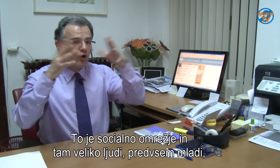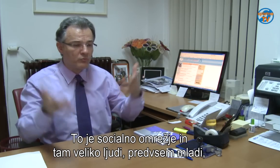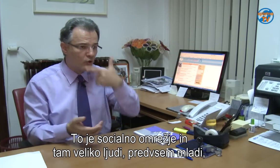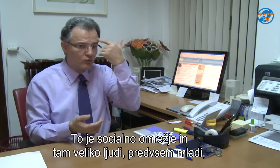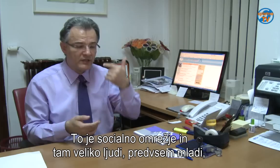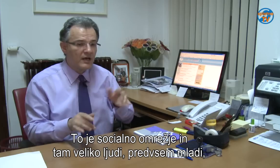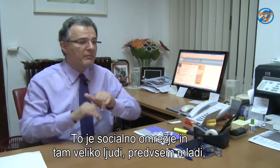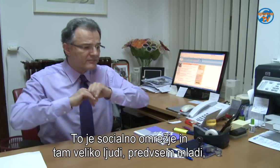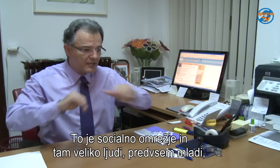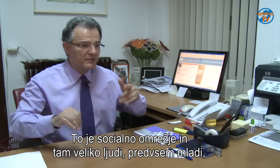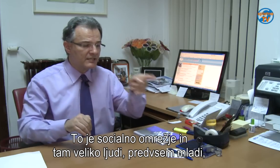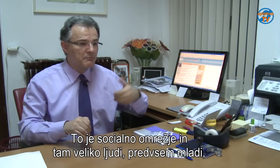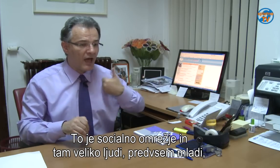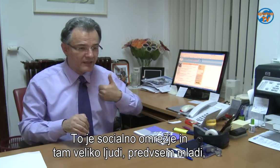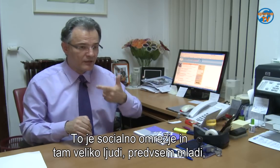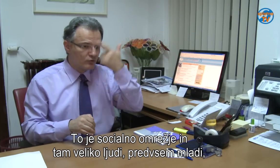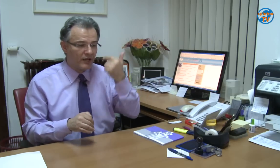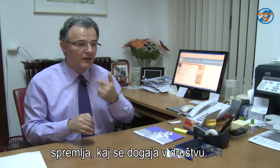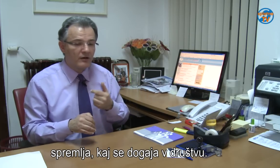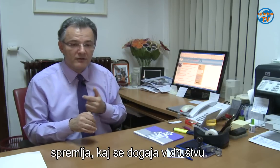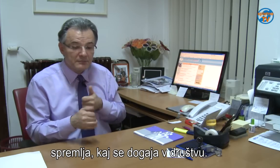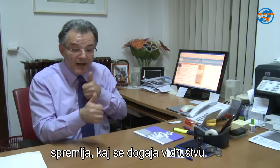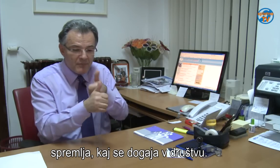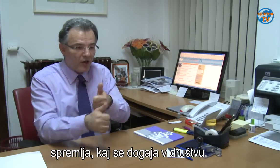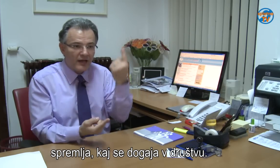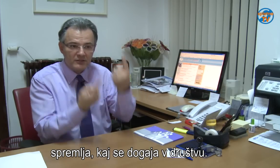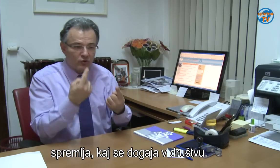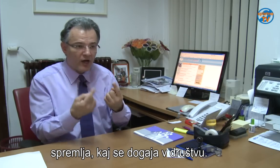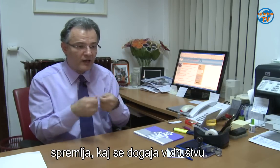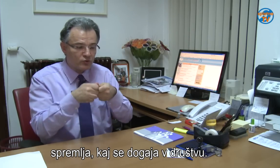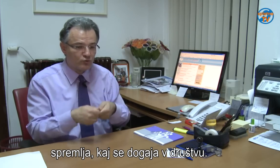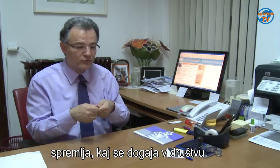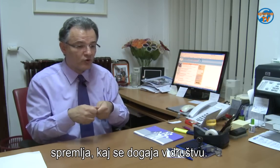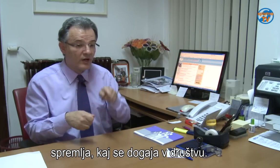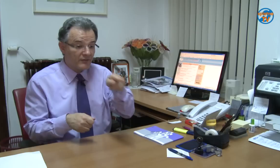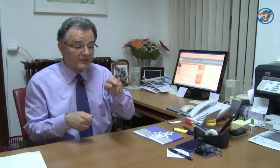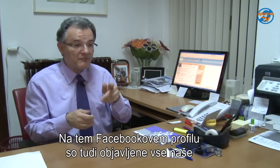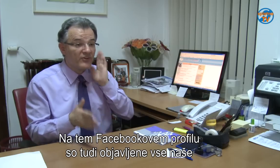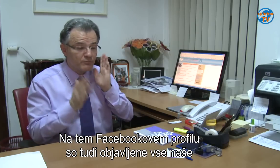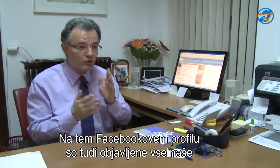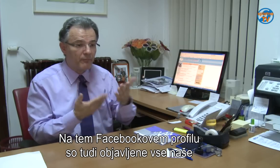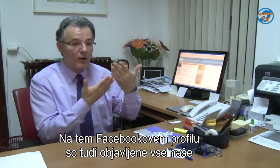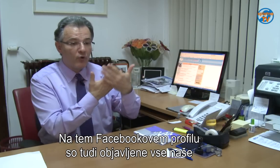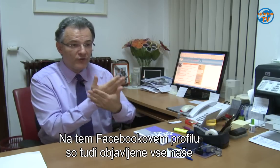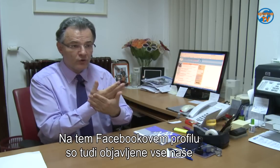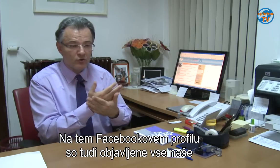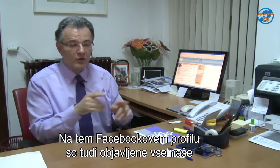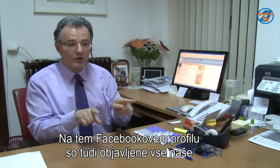ogromno ljudi, predvsem tisti mladi ljudje spremljajo, kaj se dogaja v društvu. Na tem Facebook profilu je